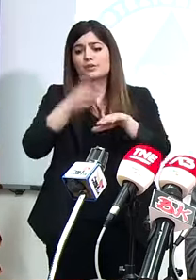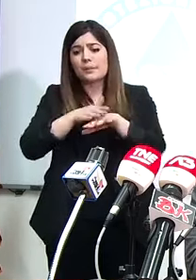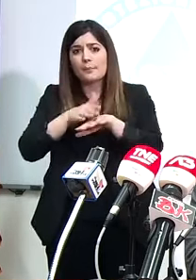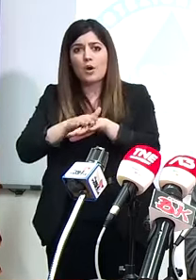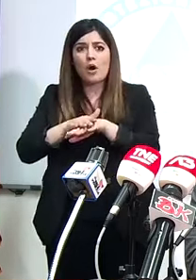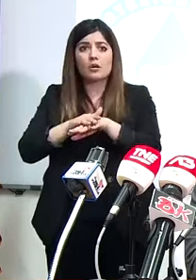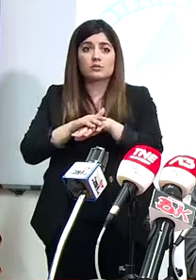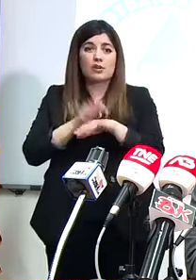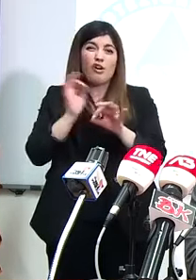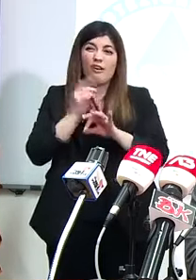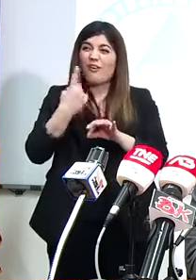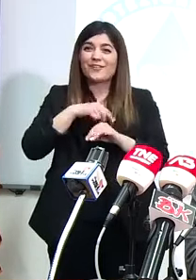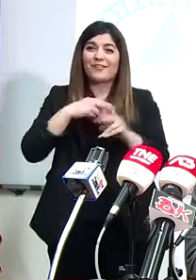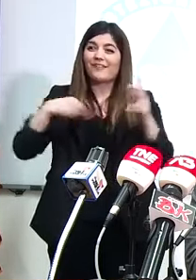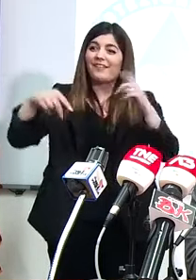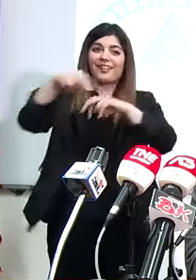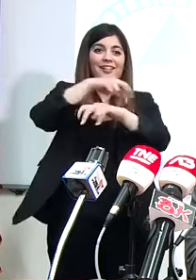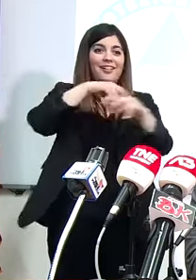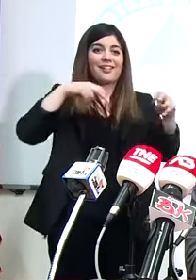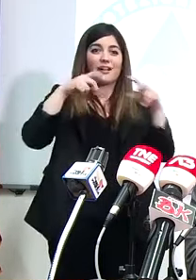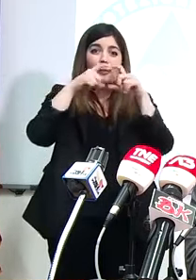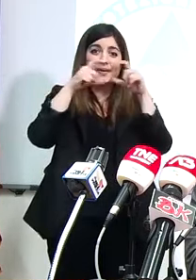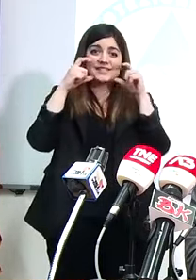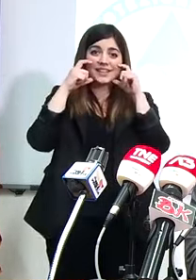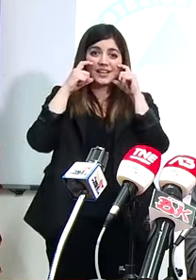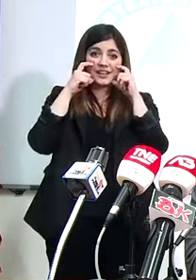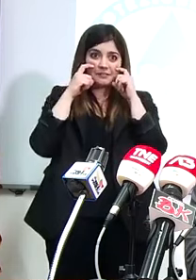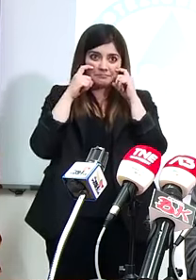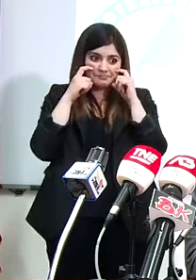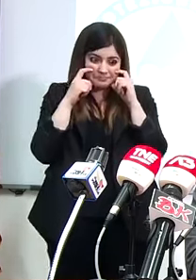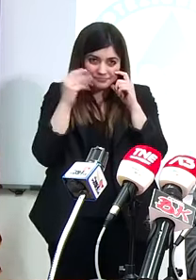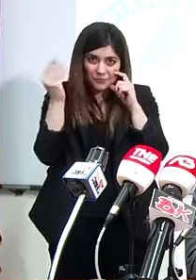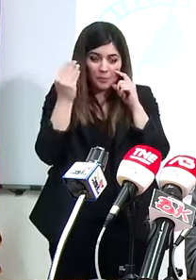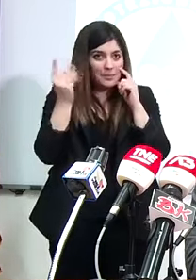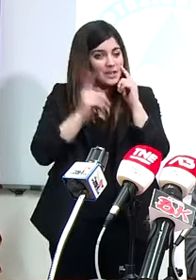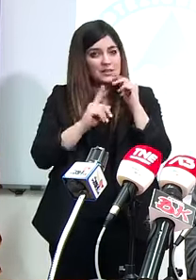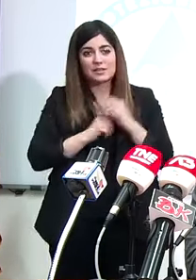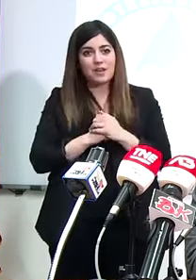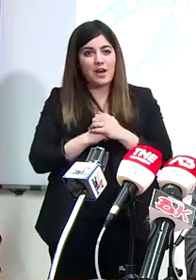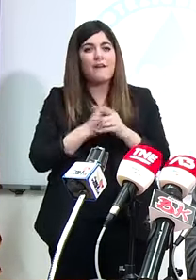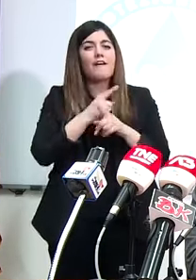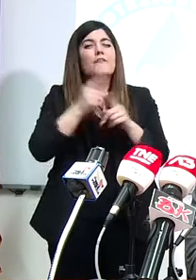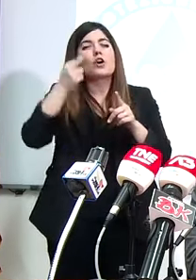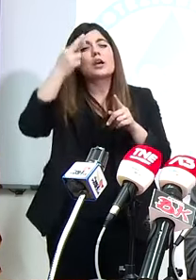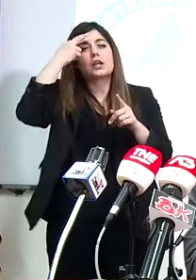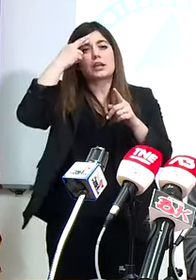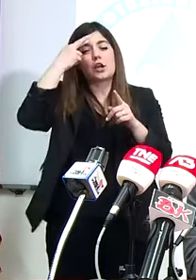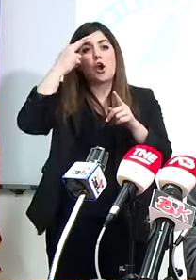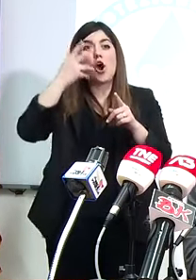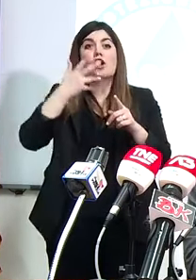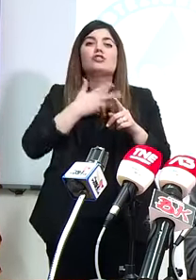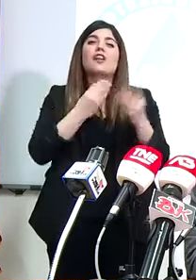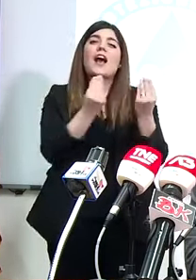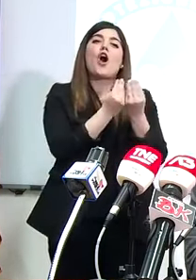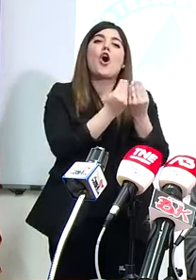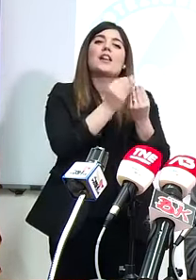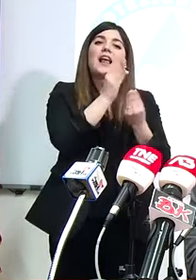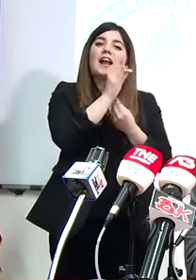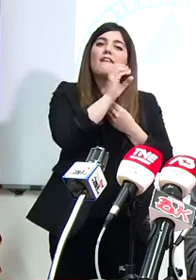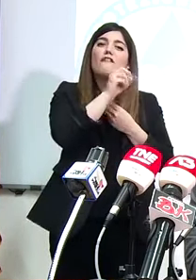mascherina sembrava un tabù addirittura fece una polemica al collega fontana perché fu il primo a mettersi la mascherina in un